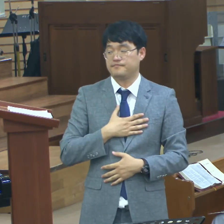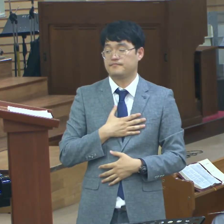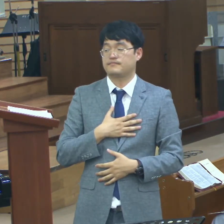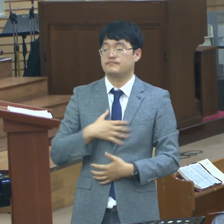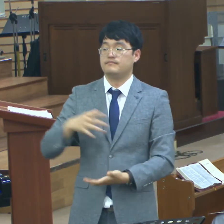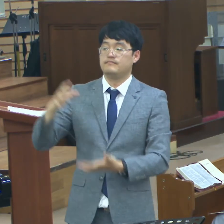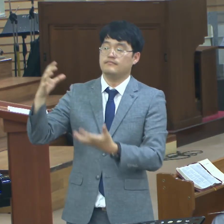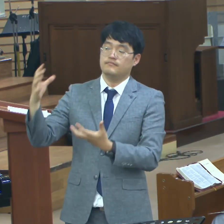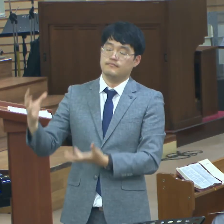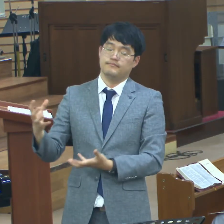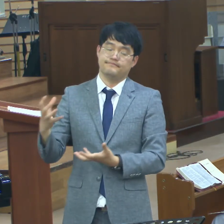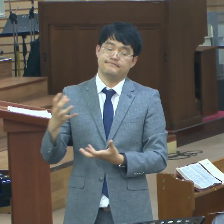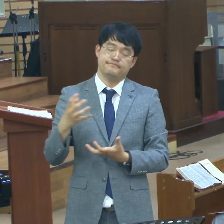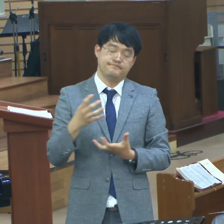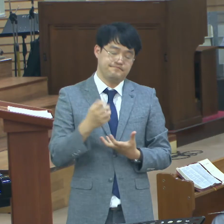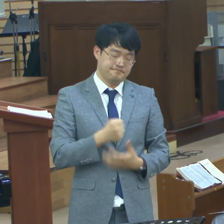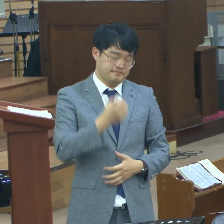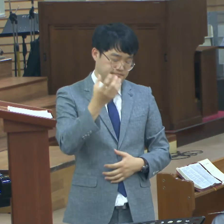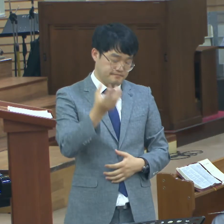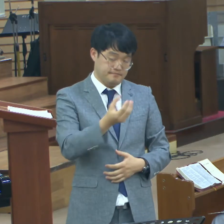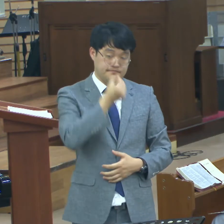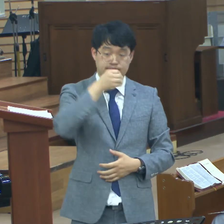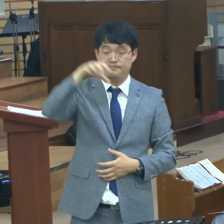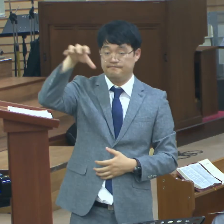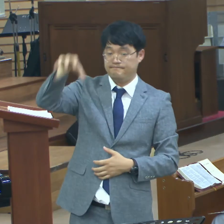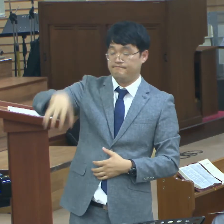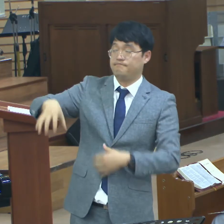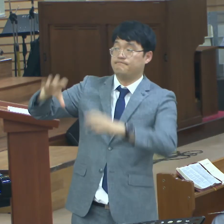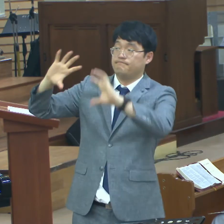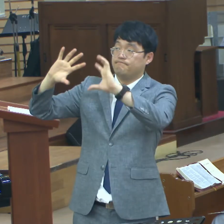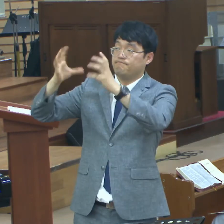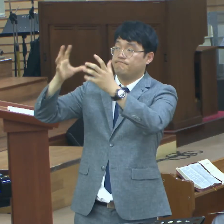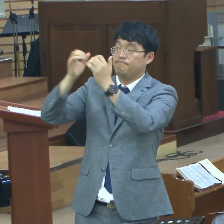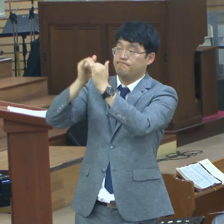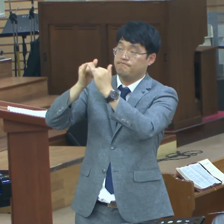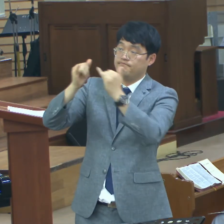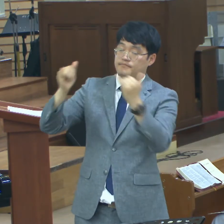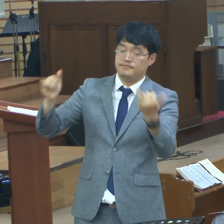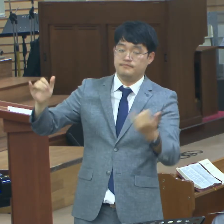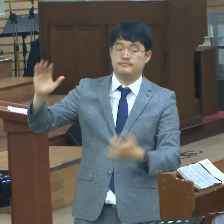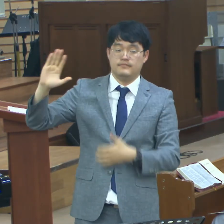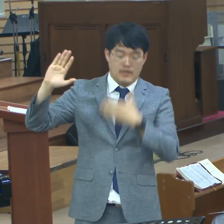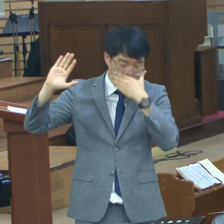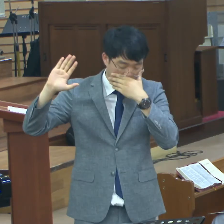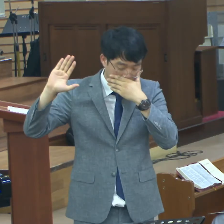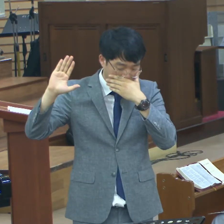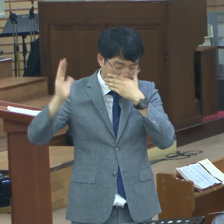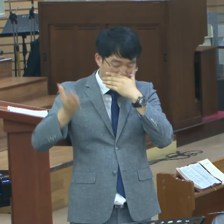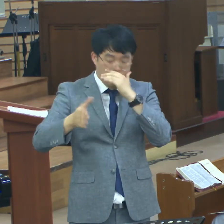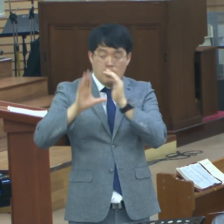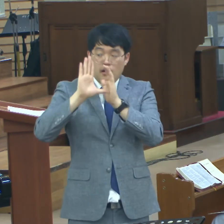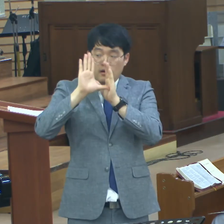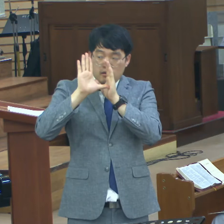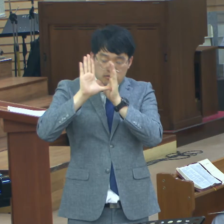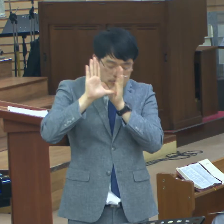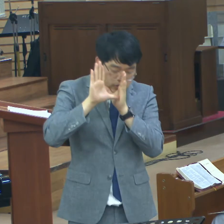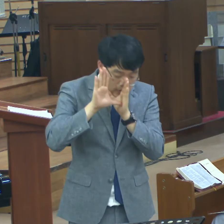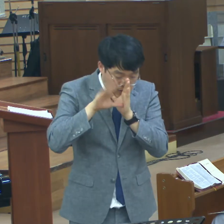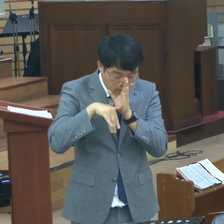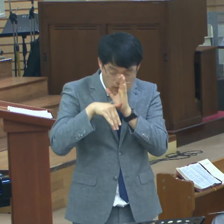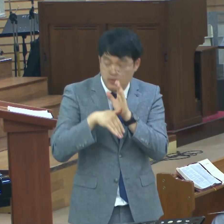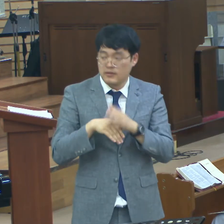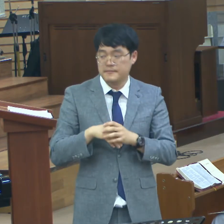은혜 내가 받아 시온 백성